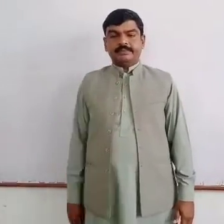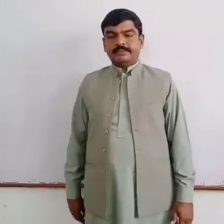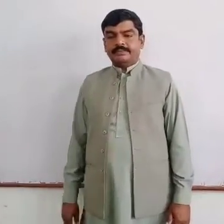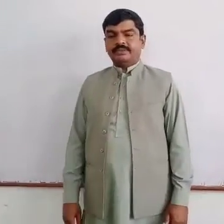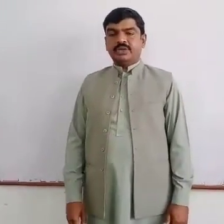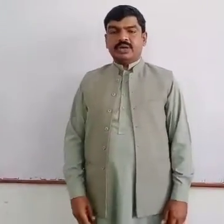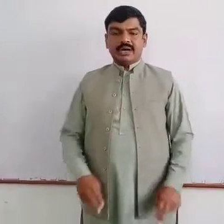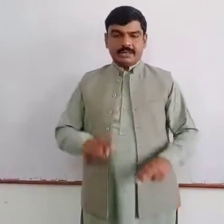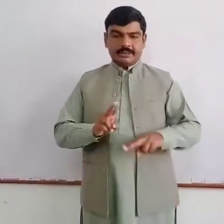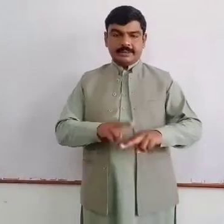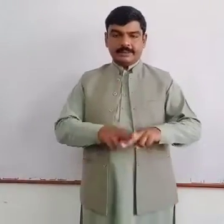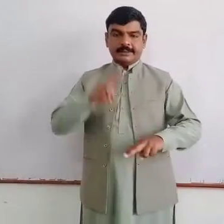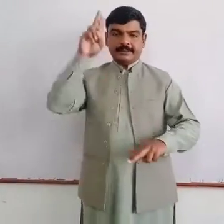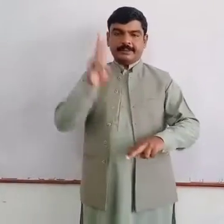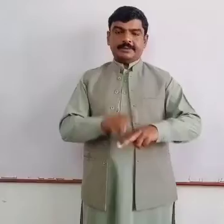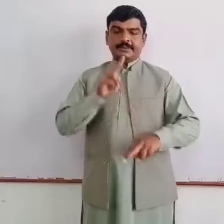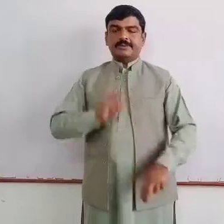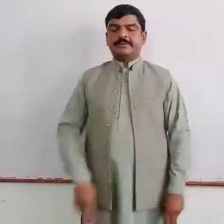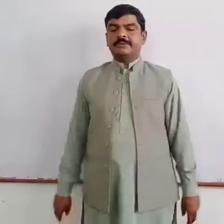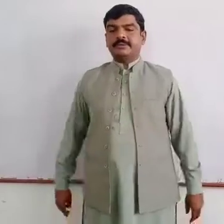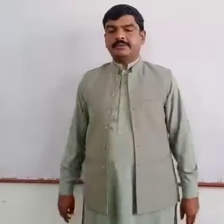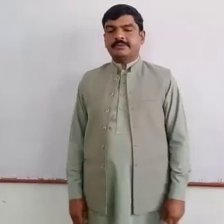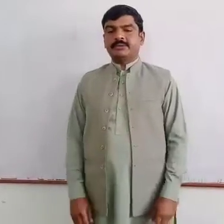लोहार दोभी